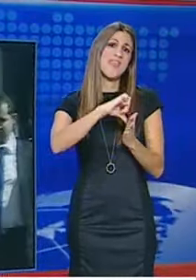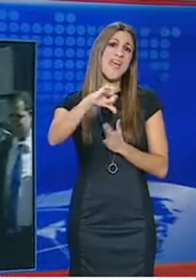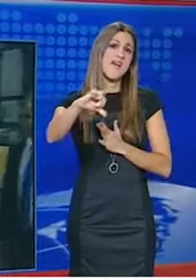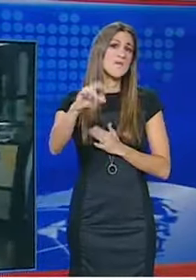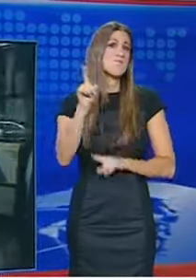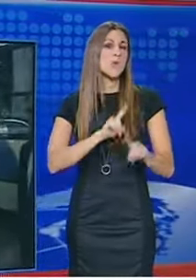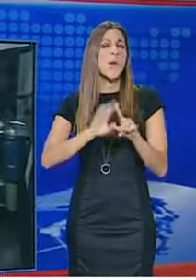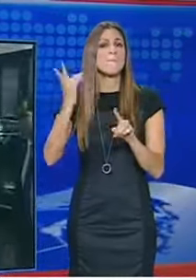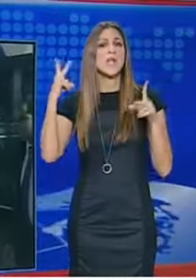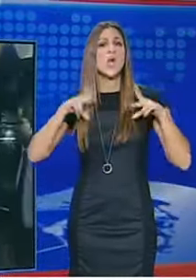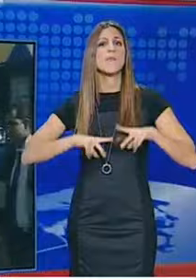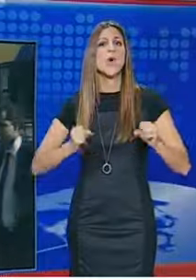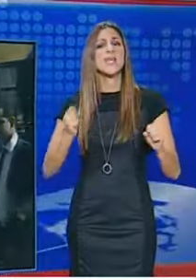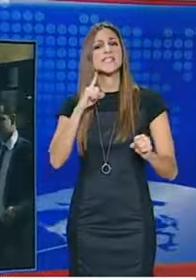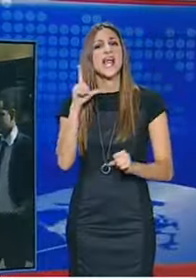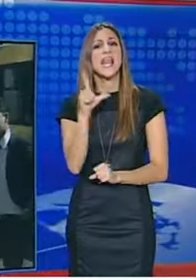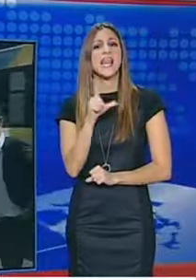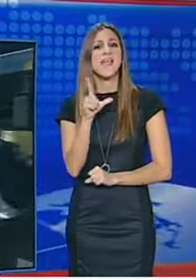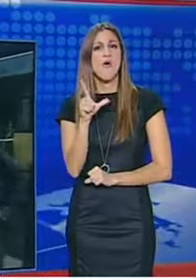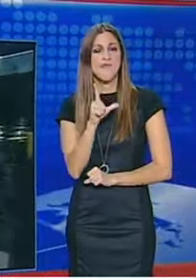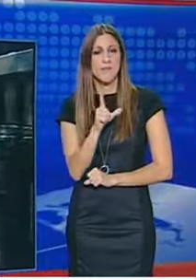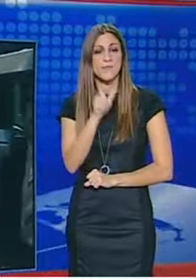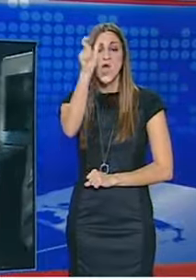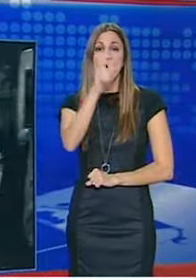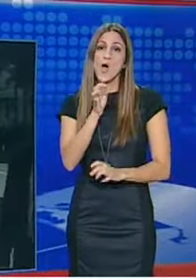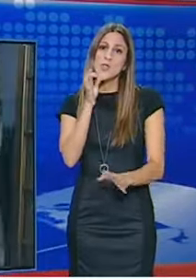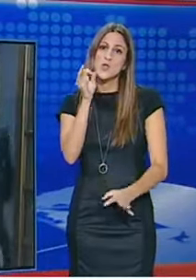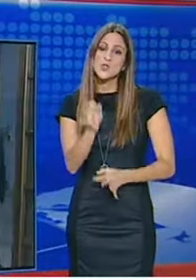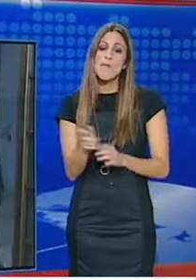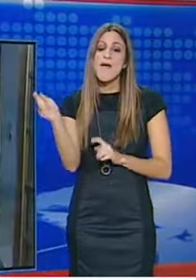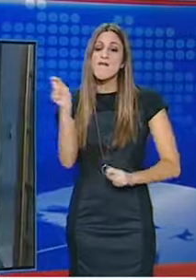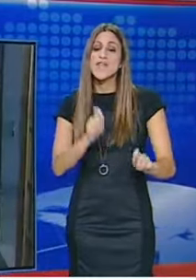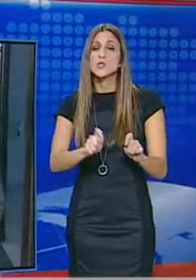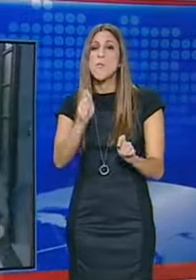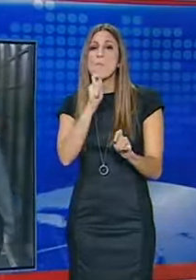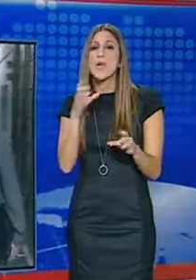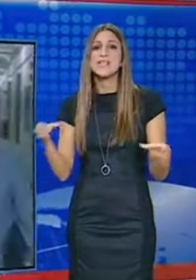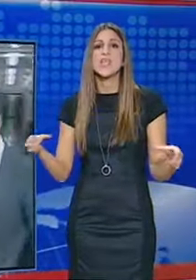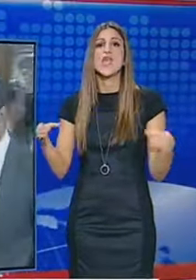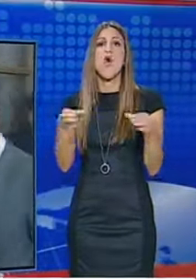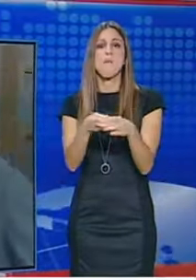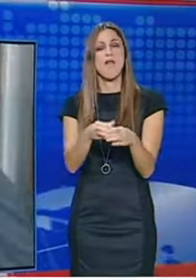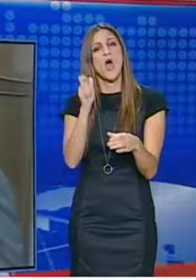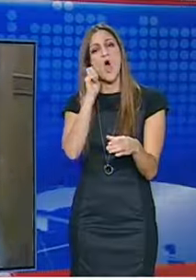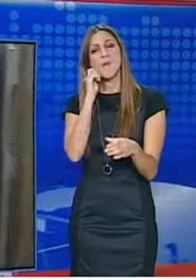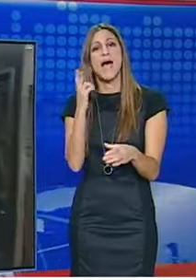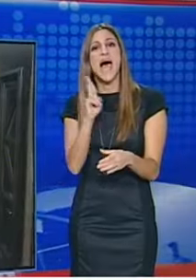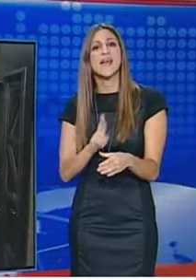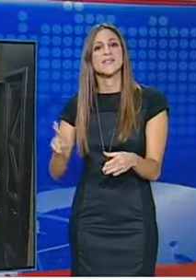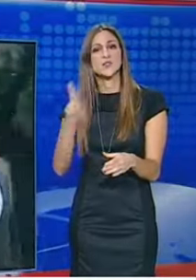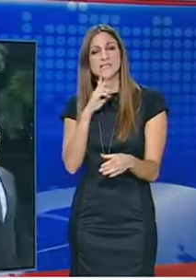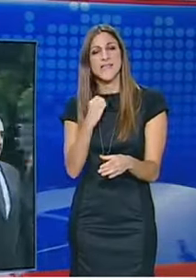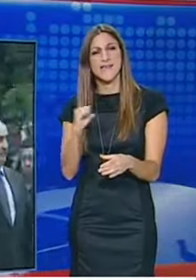βενιζέλος προηγήθηκε η ανακοίνωση ίδρυσης νέας πολιτικής κίνησης από τον πρώην βουλευτή του πασοκ με το όνομα ριζοσπαστική